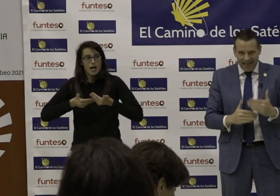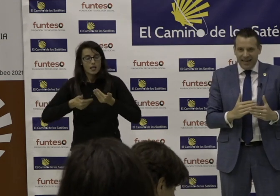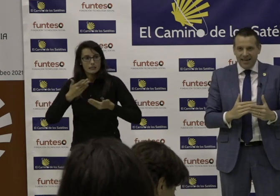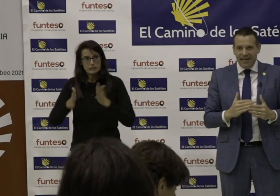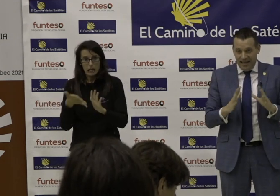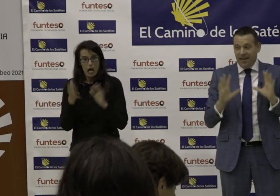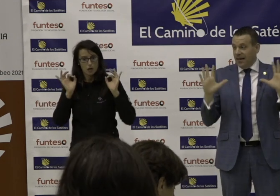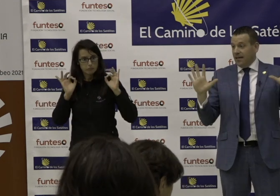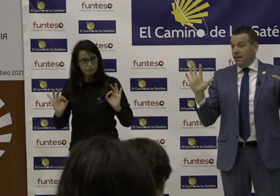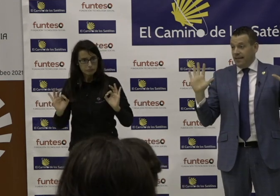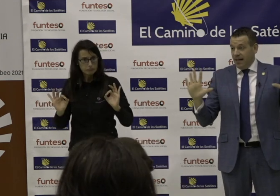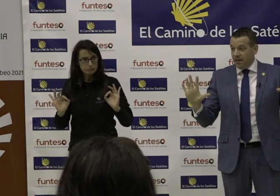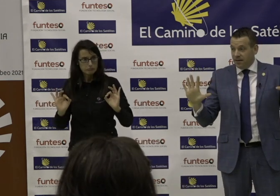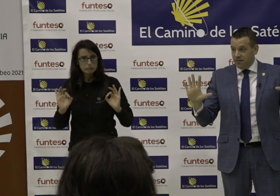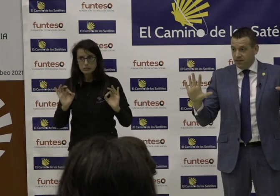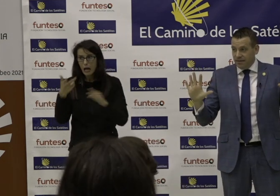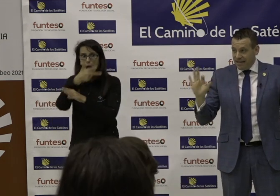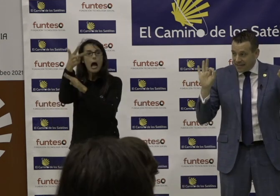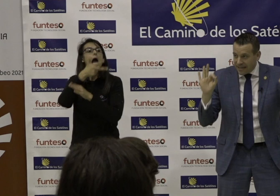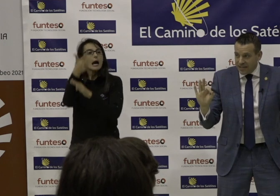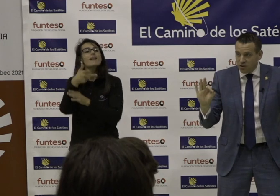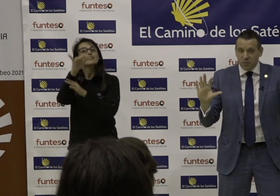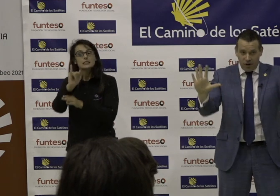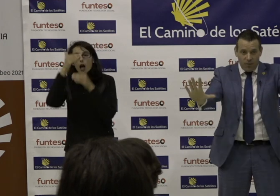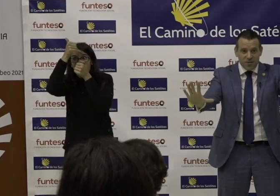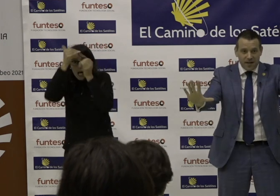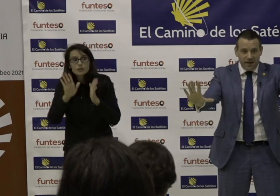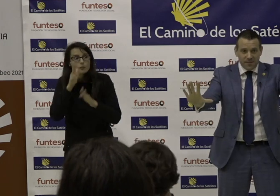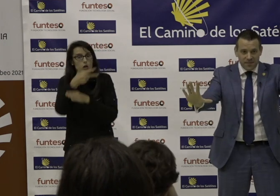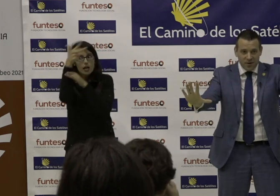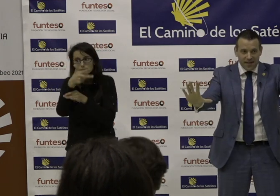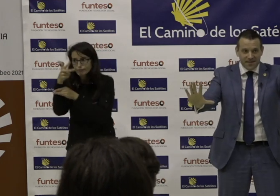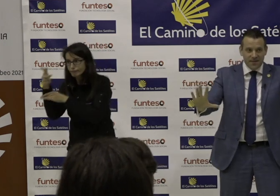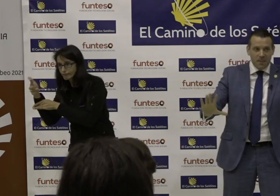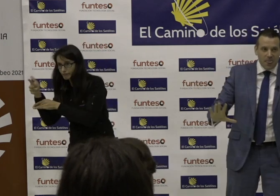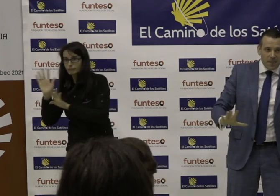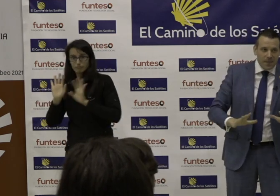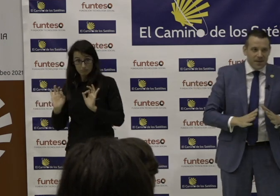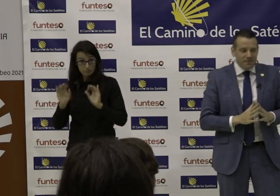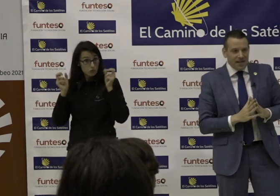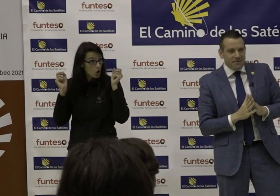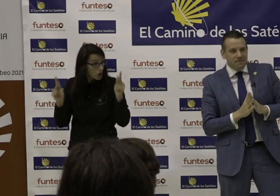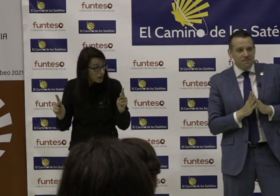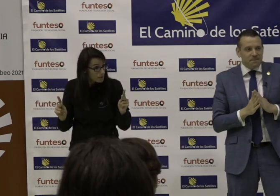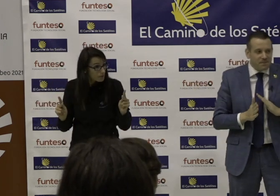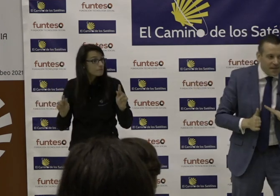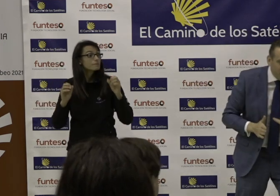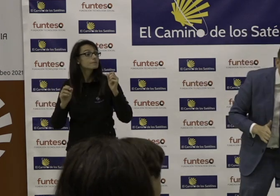es la de grabar. Es la de estar atentos porque lo vamos a grabar. ¿Ok? Venga,